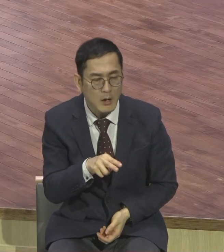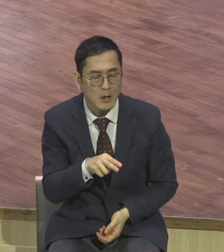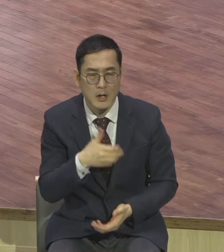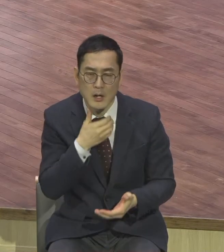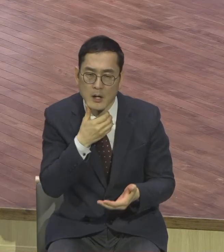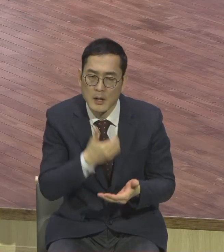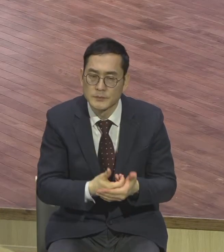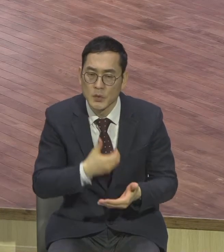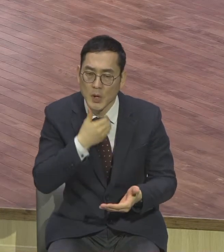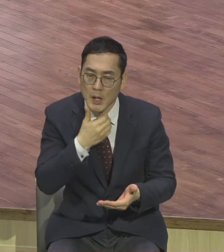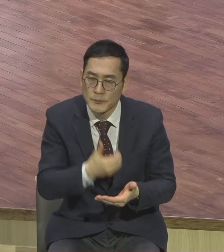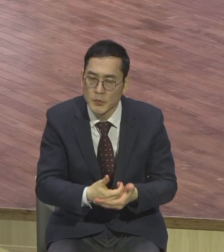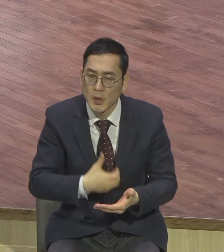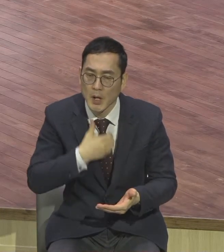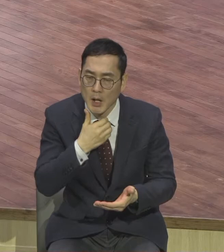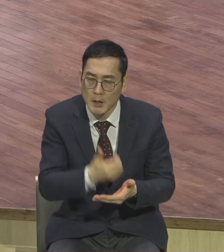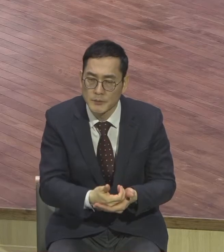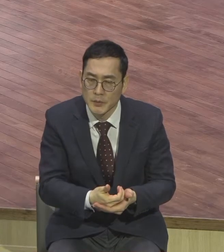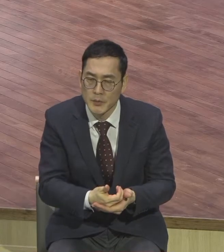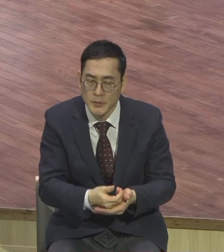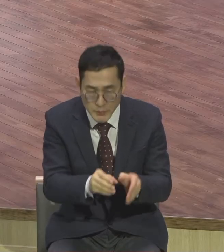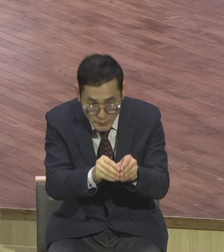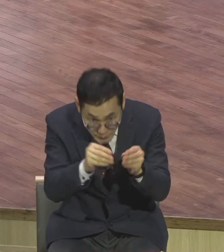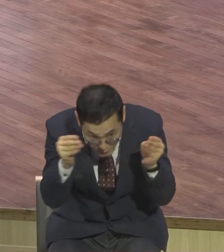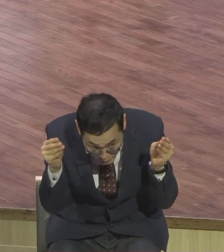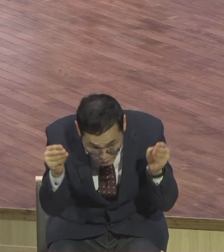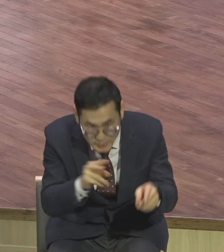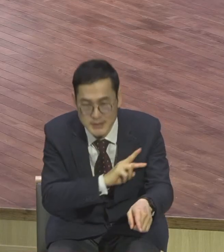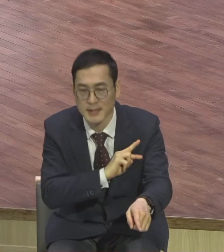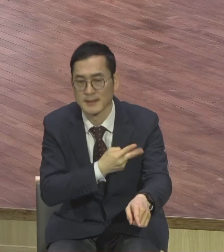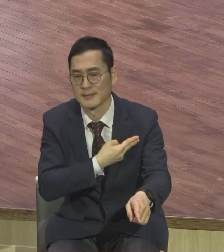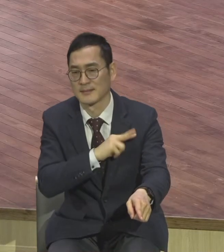정통 기독교 분별하기가 힘들어요.